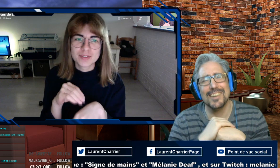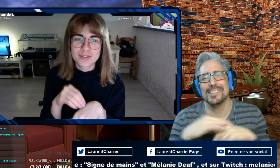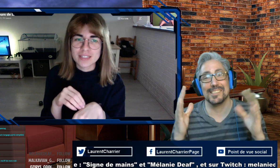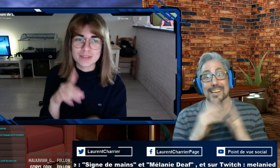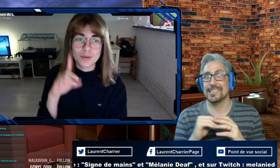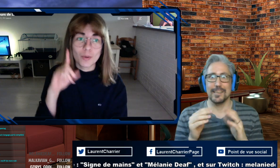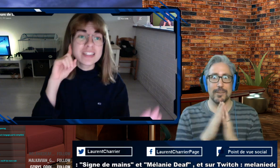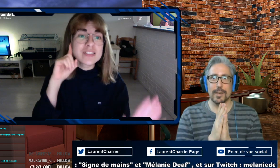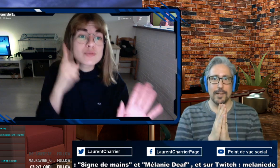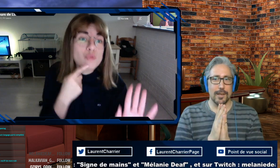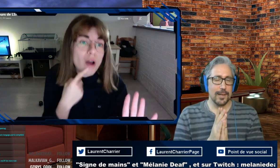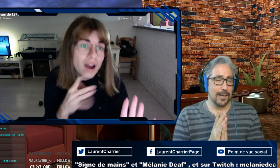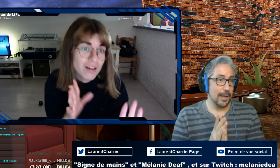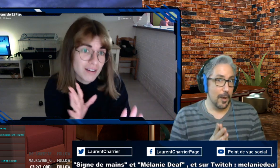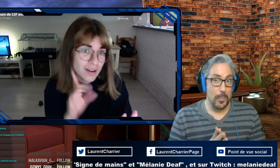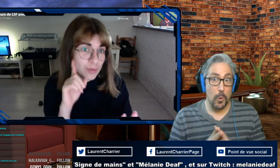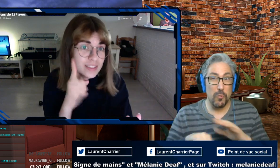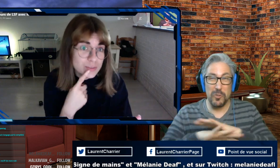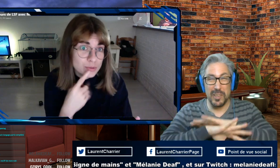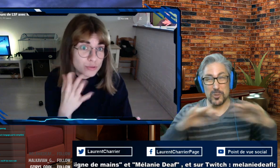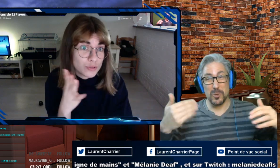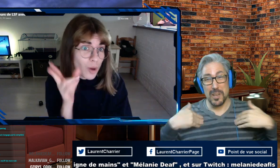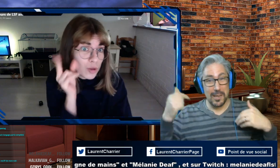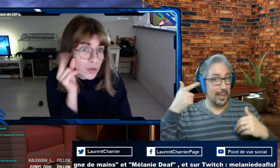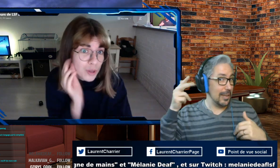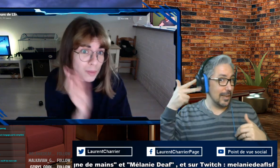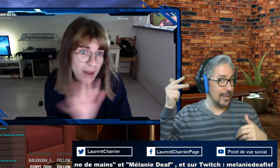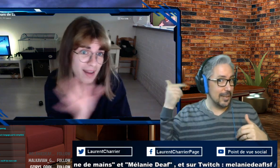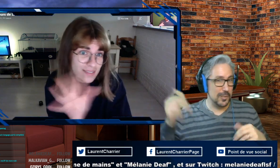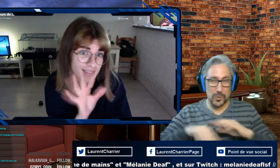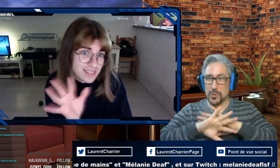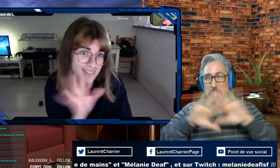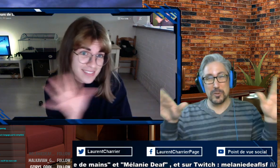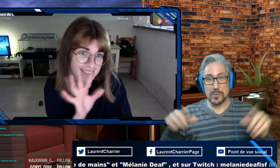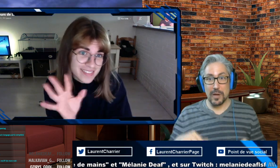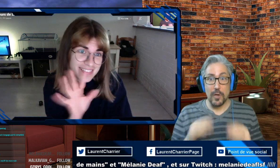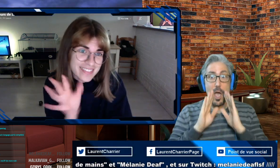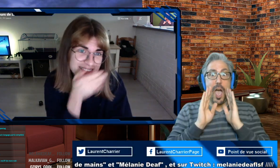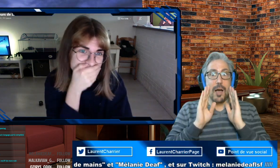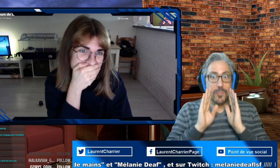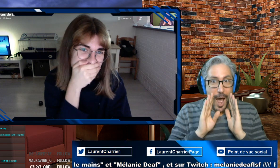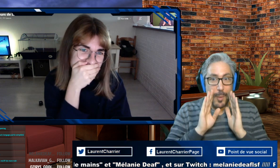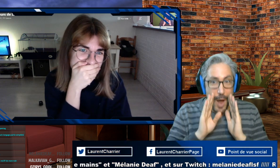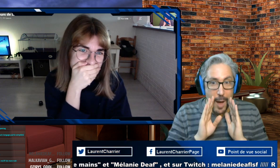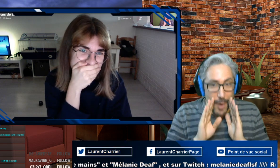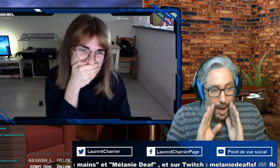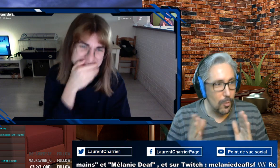J'ai un petit conseil avec lui. On est sourd. Non, On est sourd, justement, on n'entend pas. les entendants, on fait tout ça.